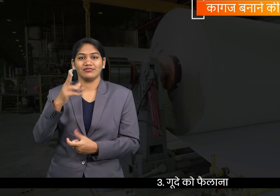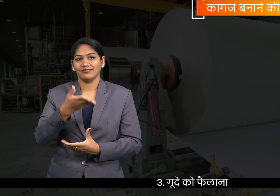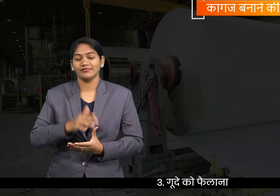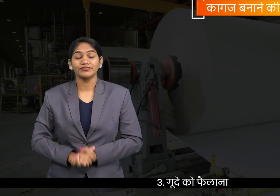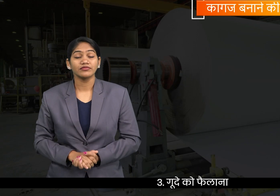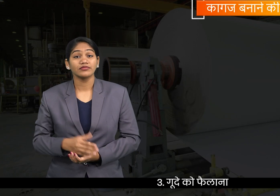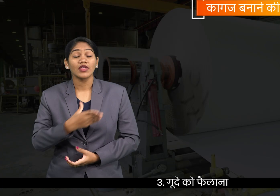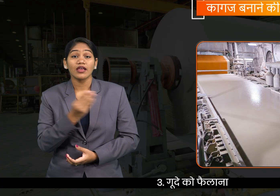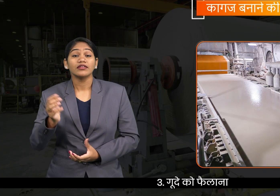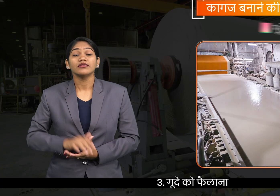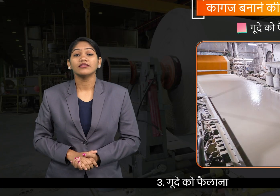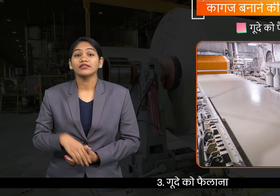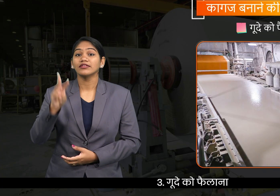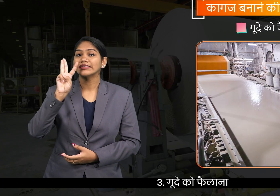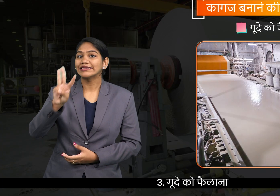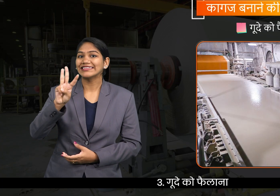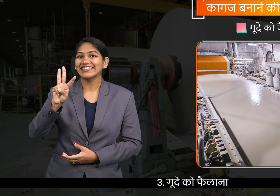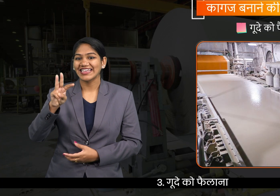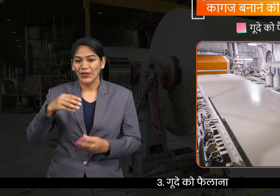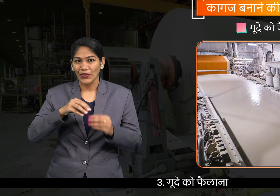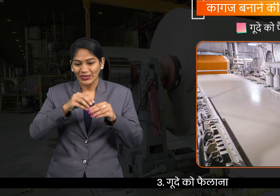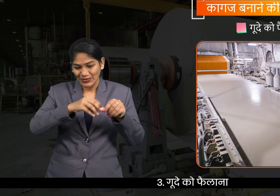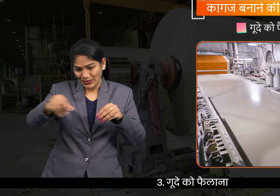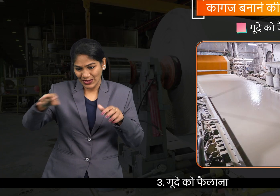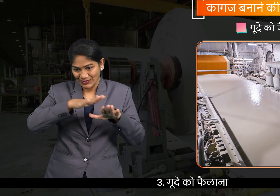तीसरा, गुद्दे को फैलाना।